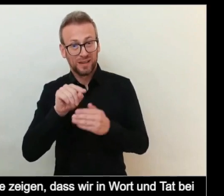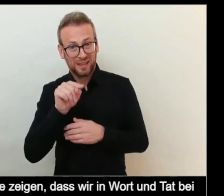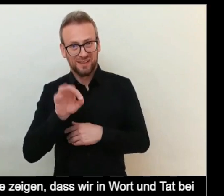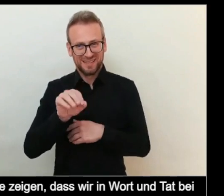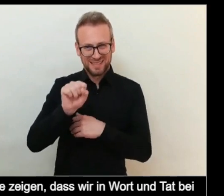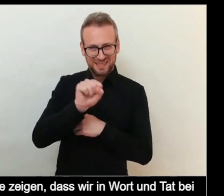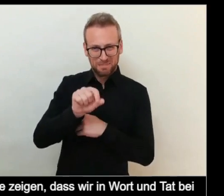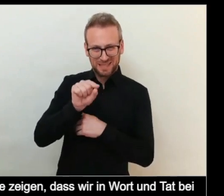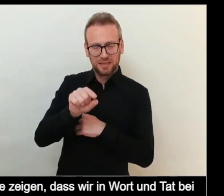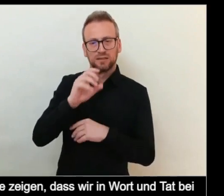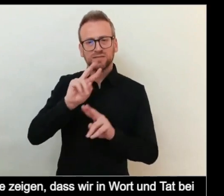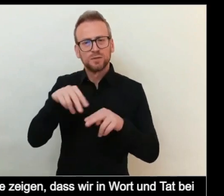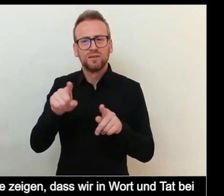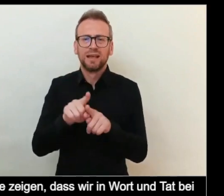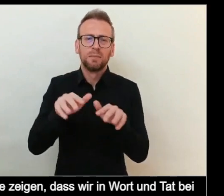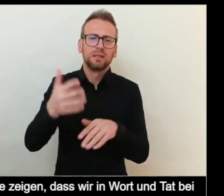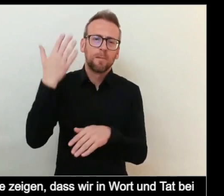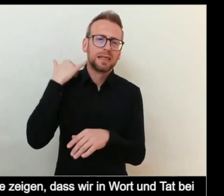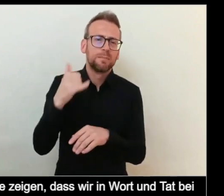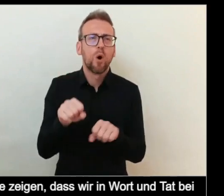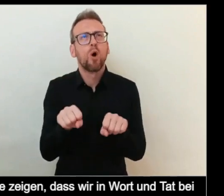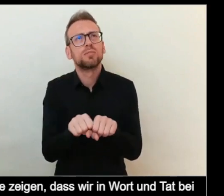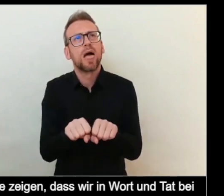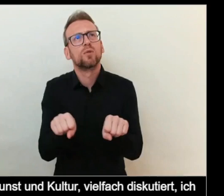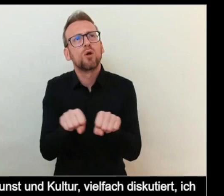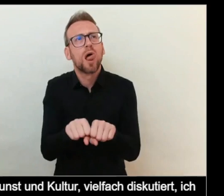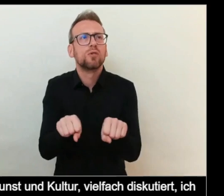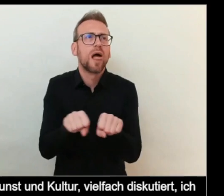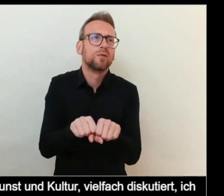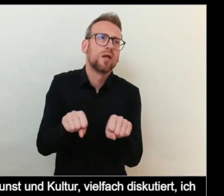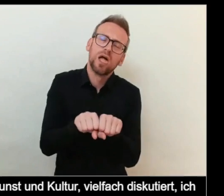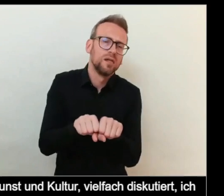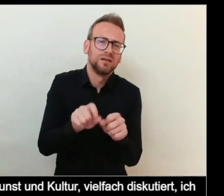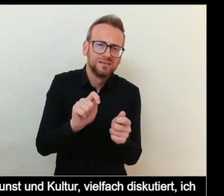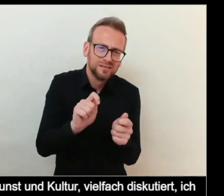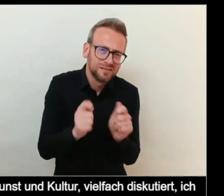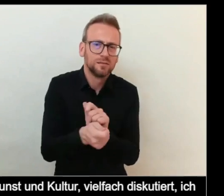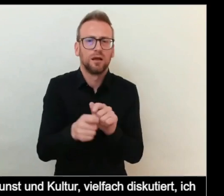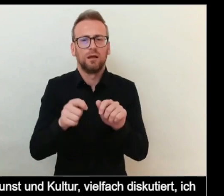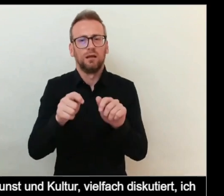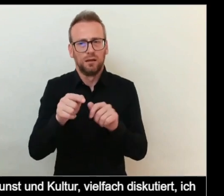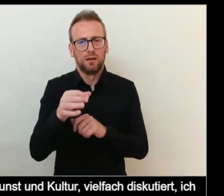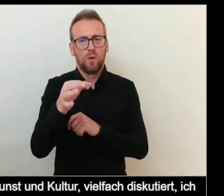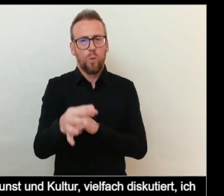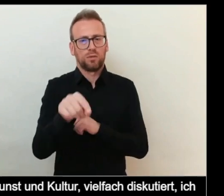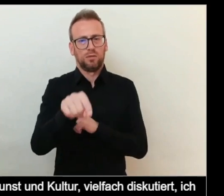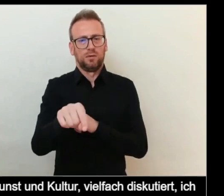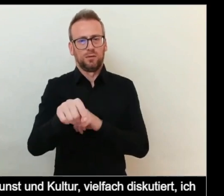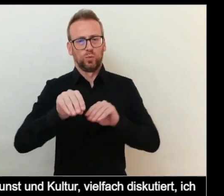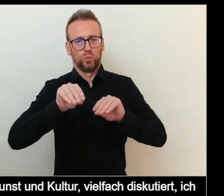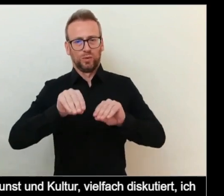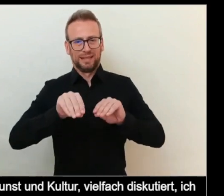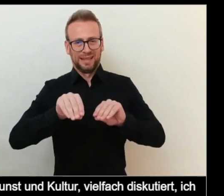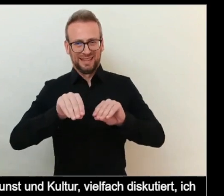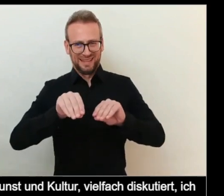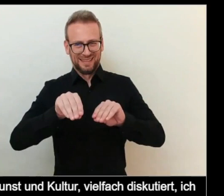Hoffnung und ein Stück weit auch das Versprechen, ein Semester der Normalität. Auch hier noch ein Wort zur Ukraine. Ich glaube, unsere bayerischen Hochschulen sind gut